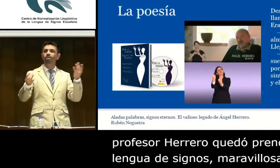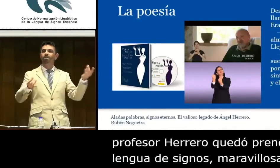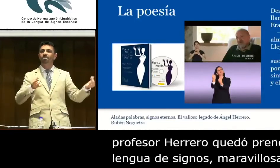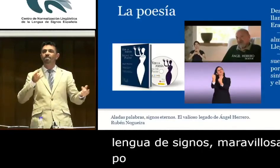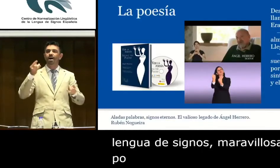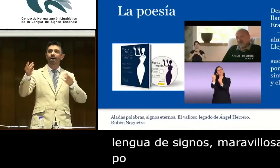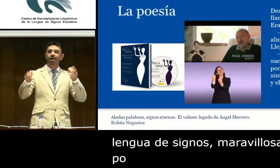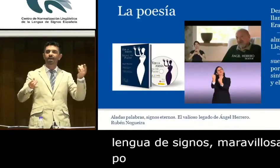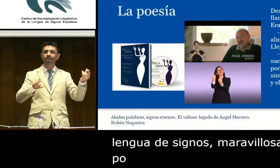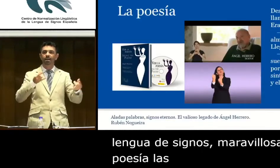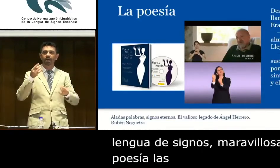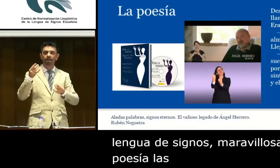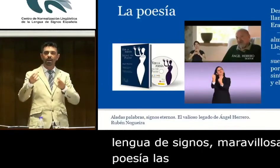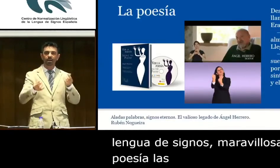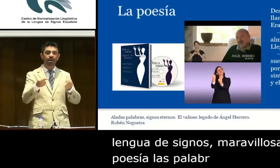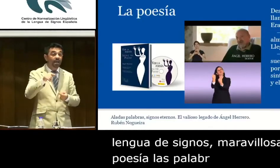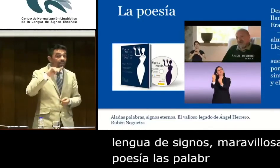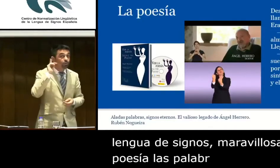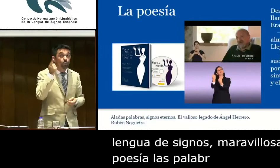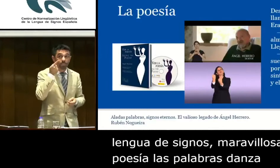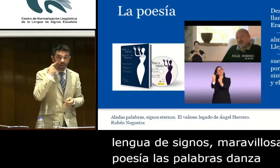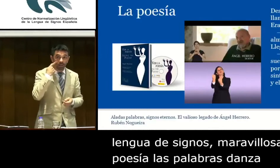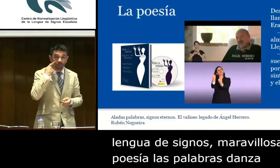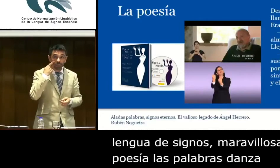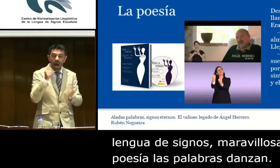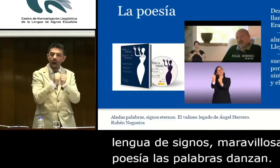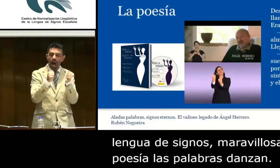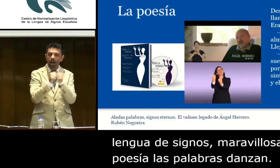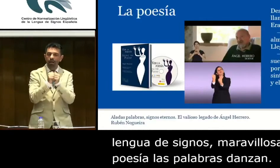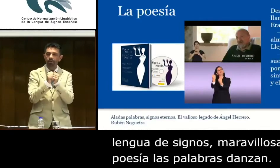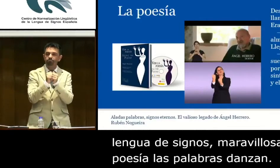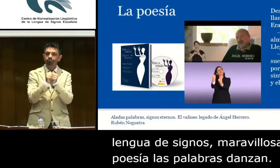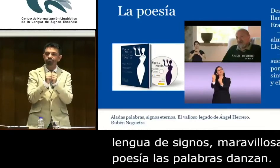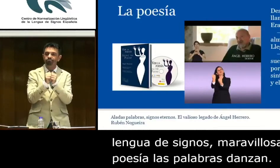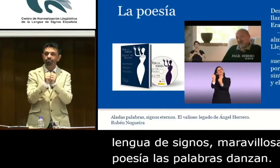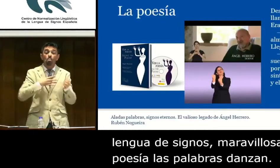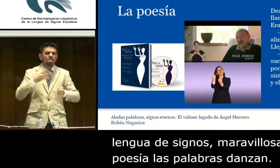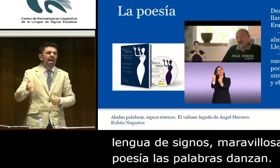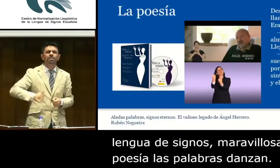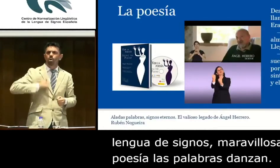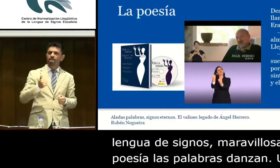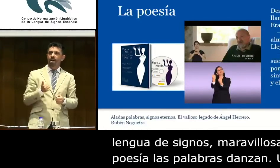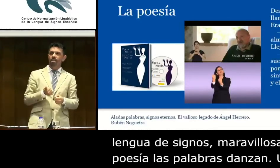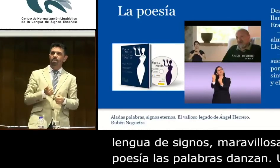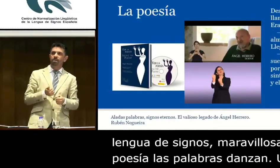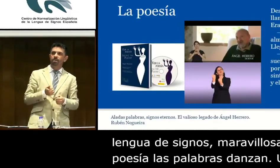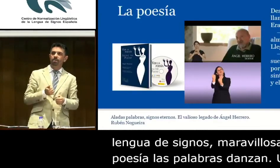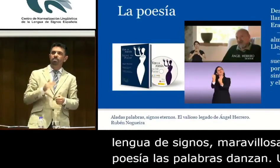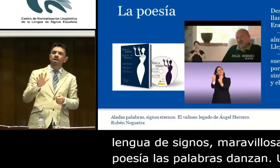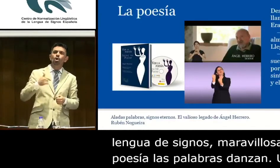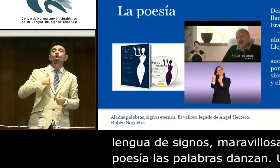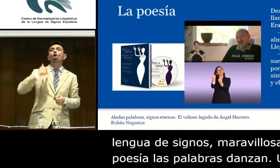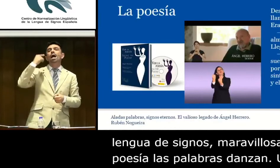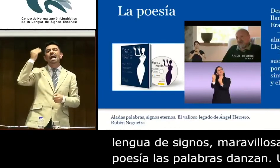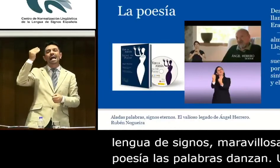Un hallazgo personal y seguramente fortuito, pero la hipótesis creo que